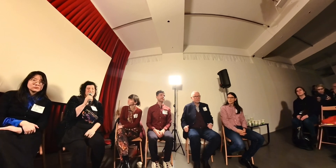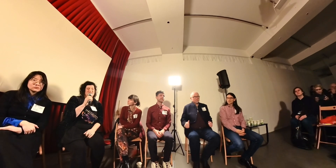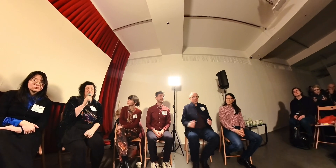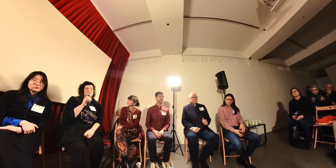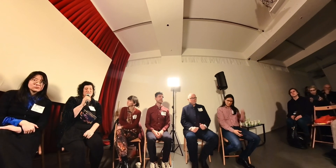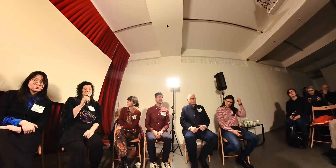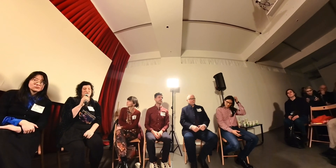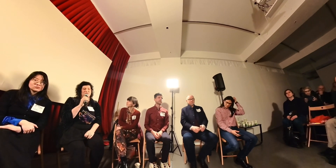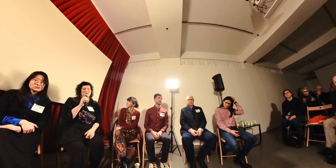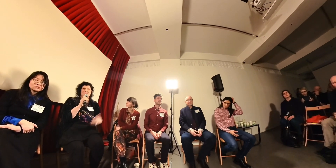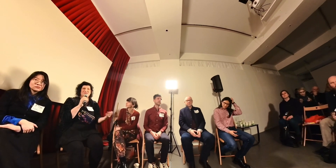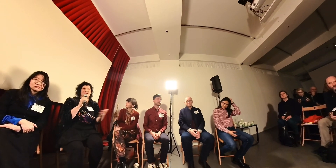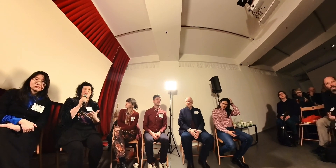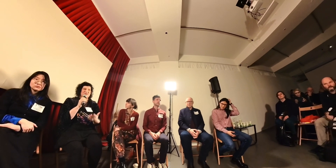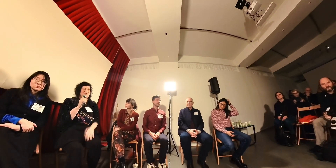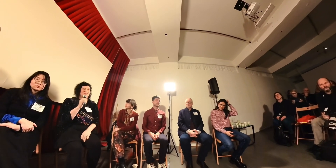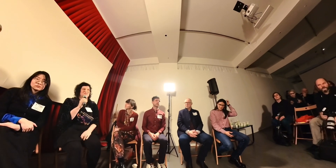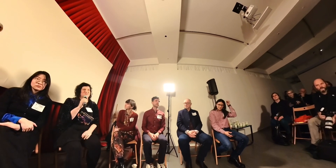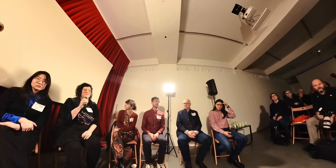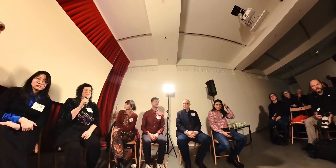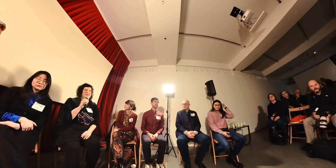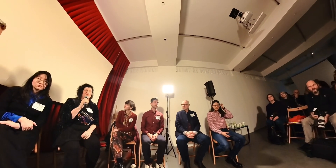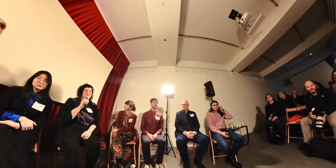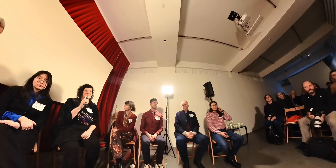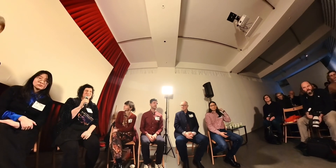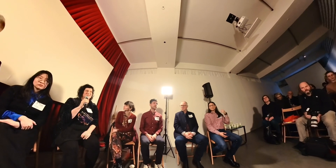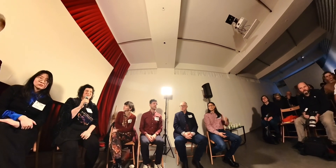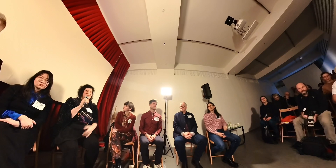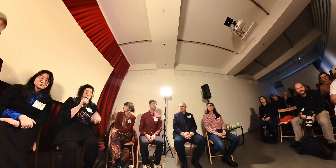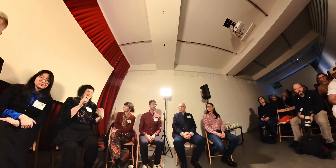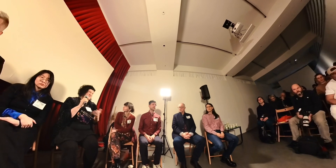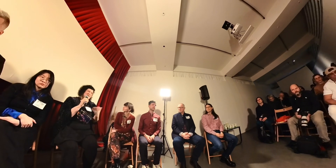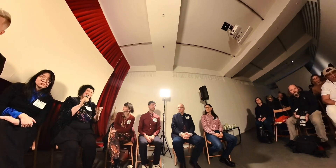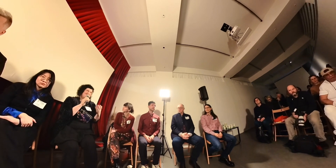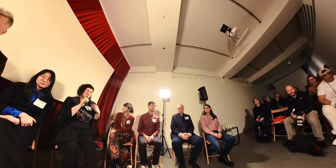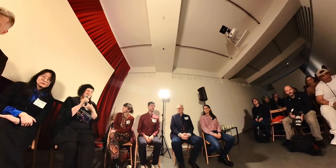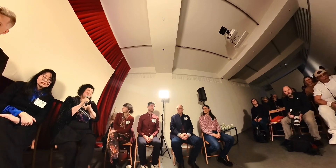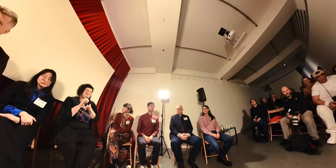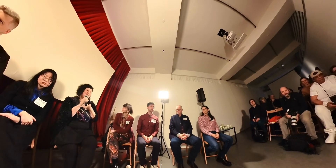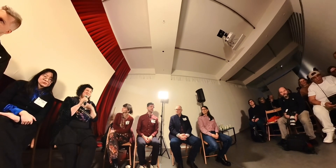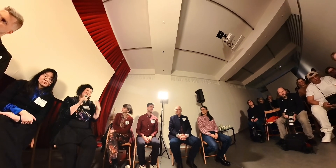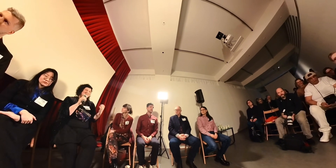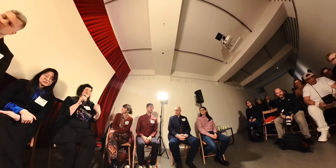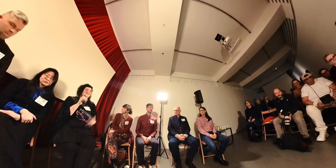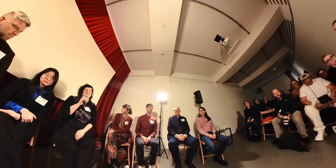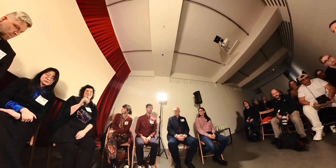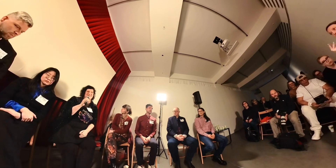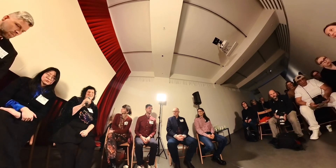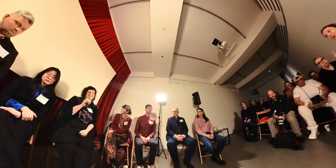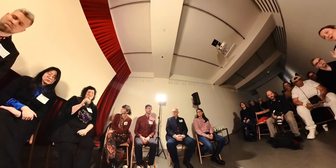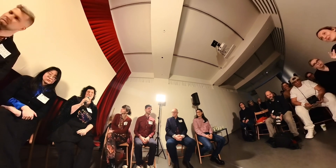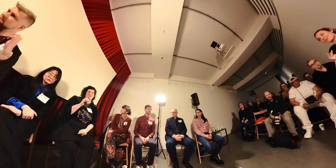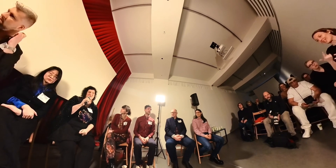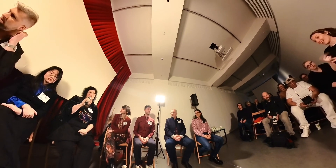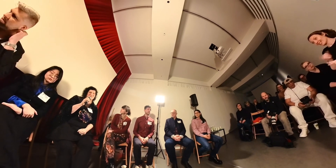ceny Chalupeckého bol Robert Gabriš a strašně, jako pro mě je to vlastně za